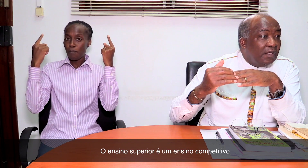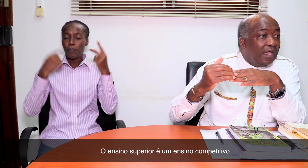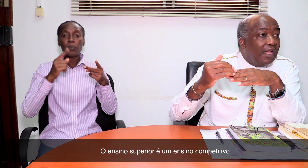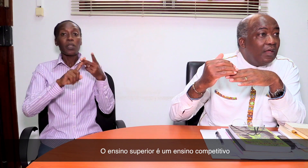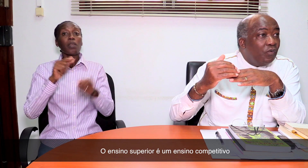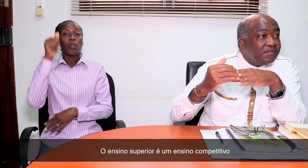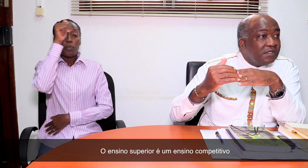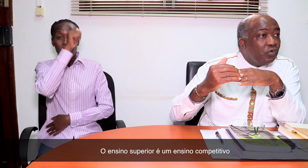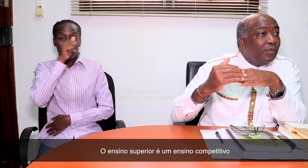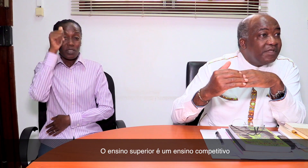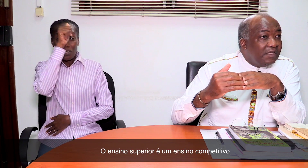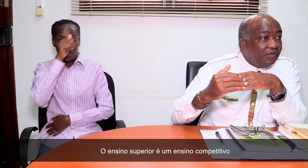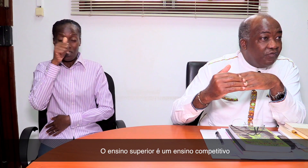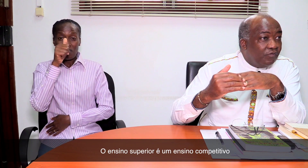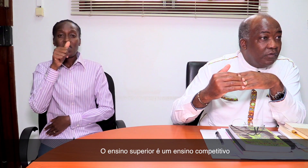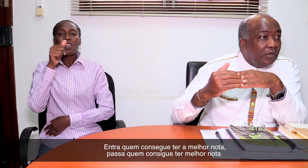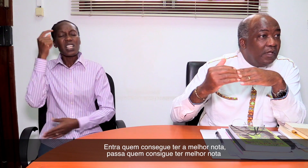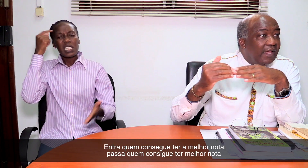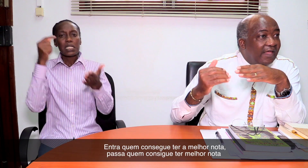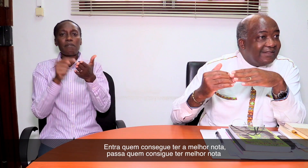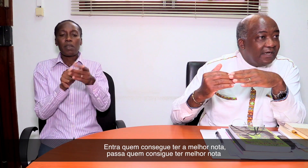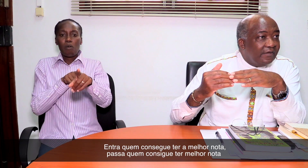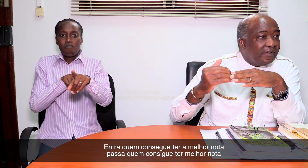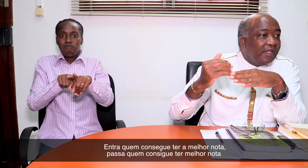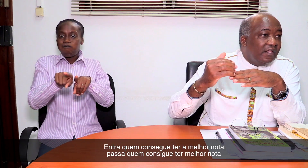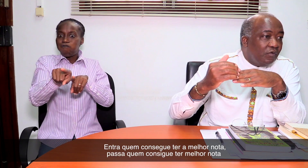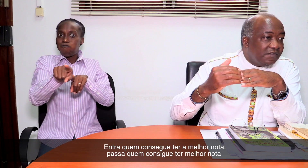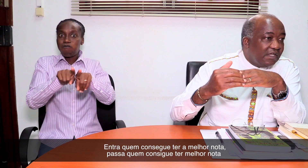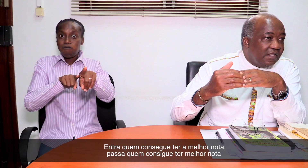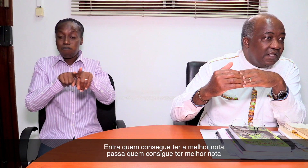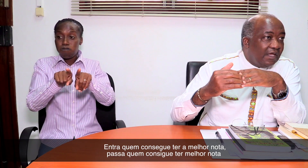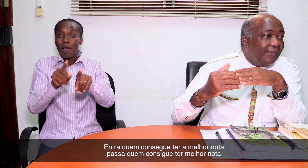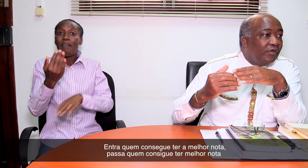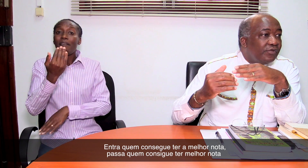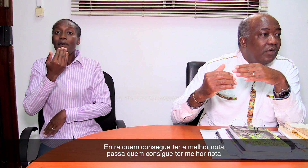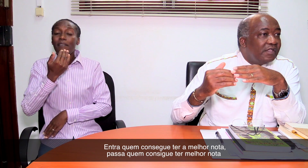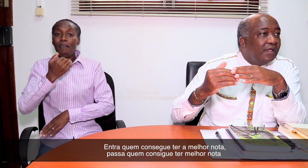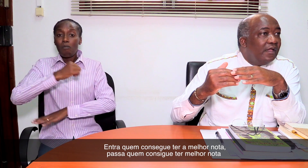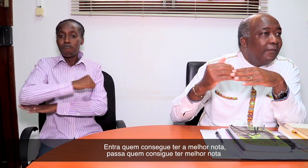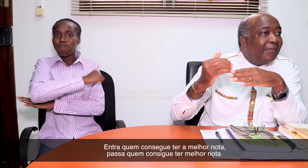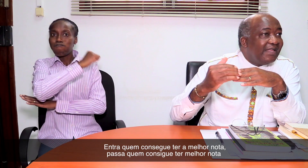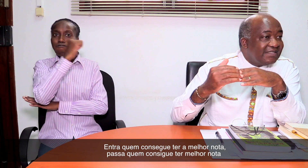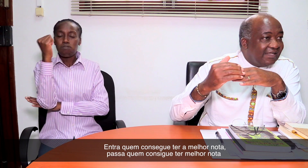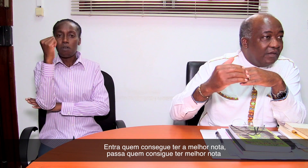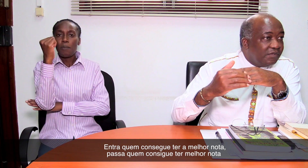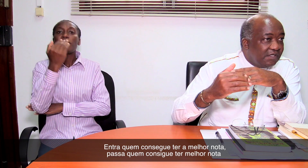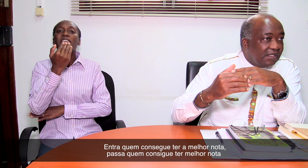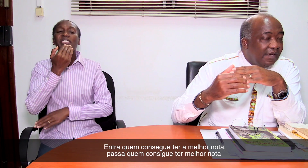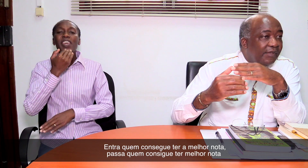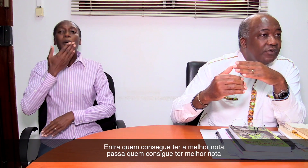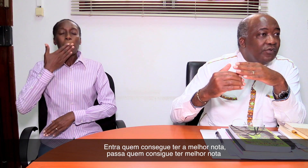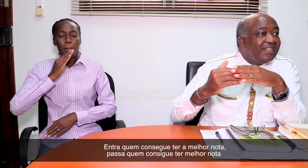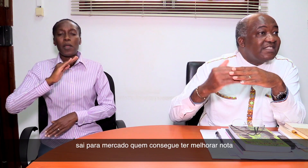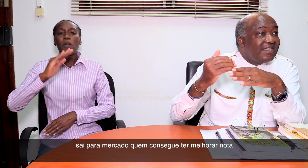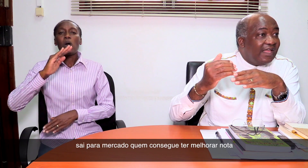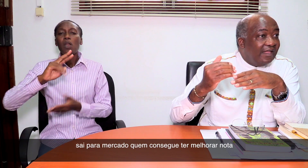superior é um ensino competitivo. Entra quem consegue ter a melhor nota, passa quem consegue ter a